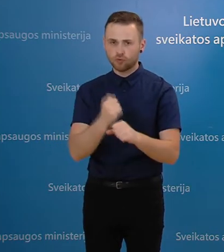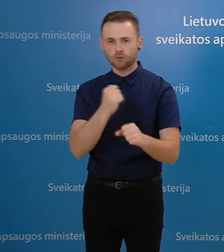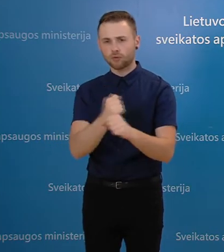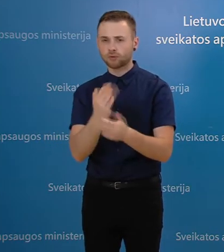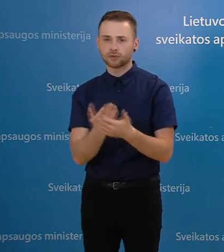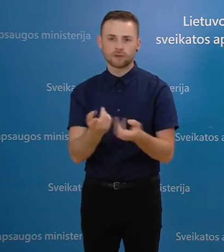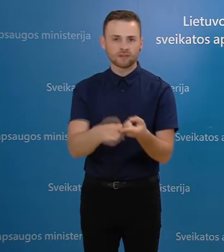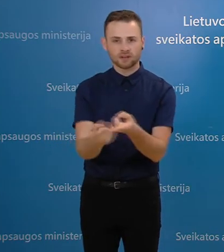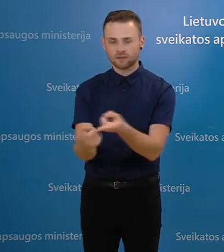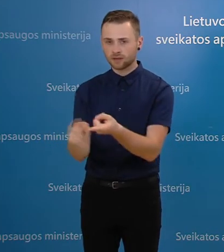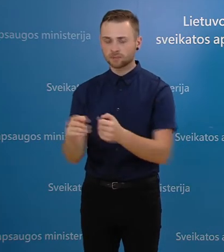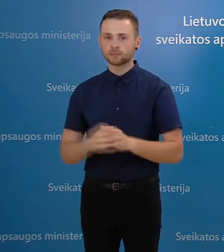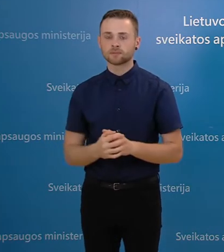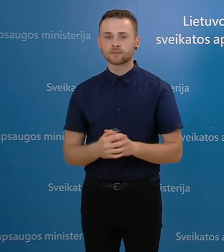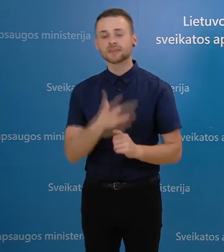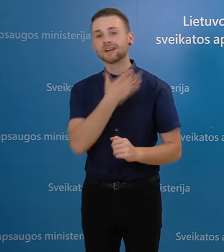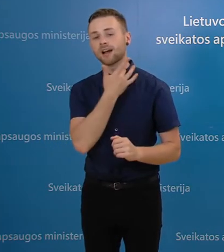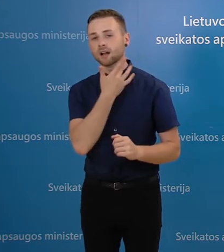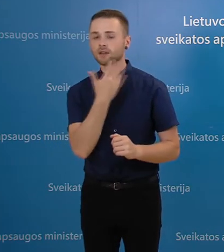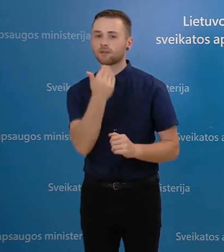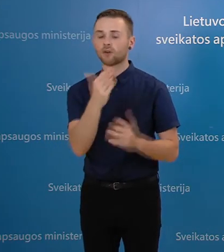vėlgi tam tikri reikalavimai susiję